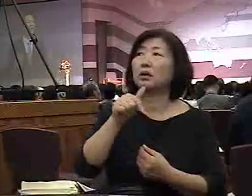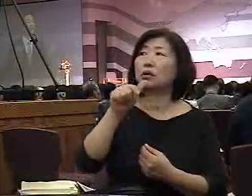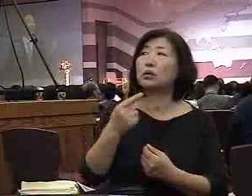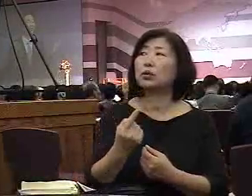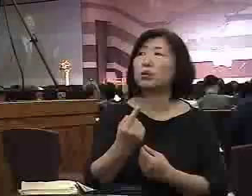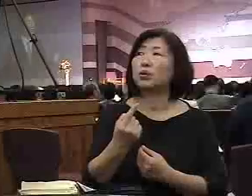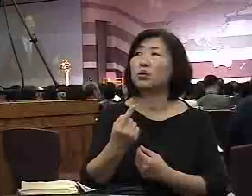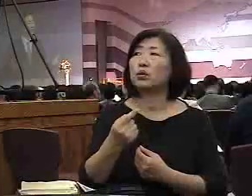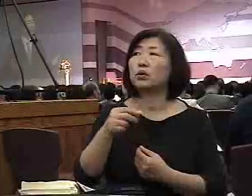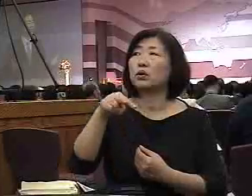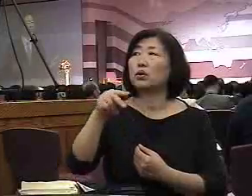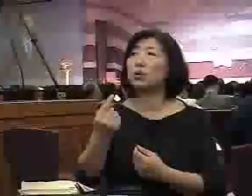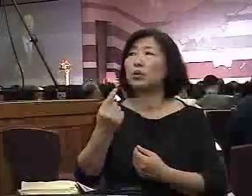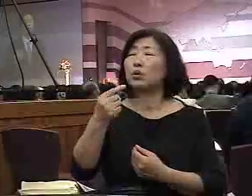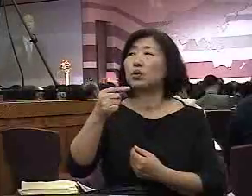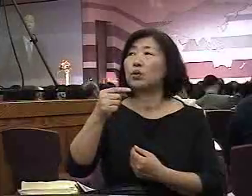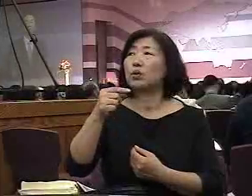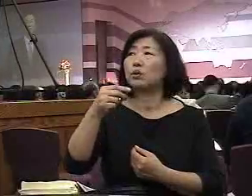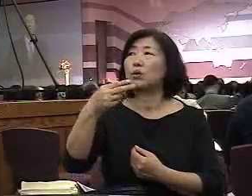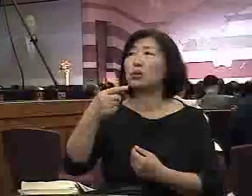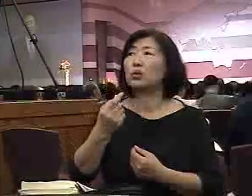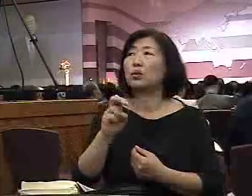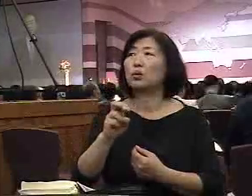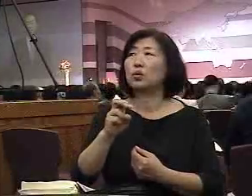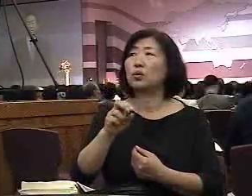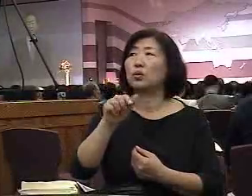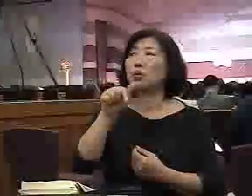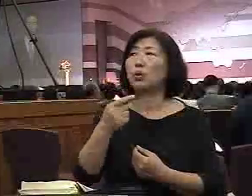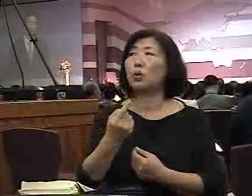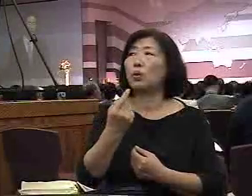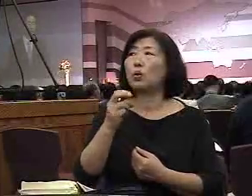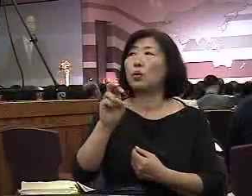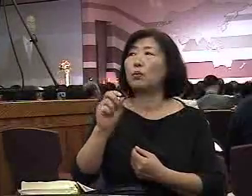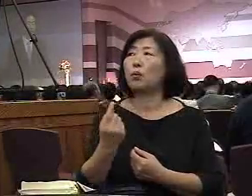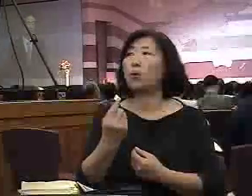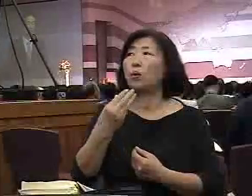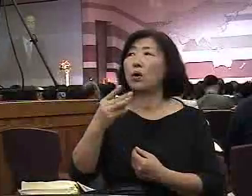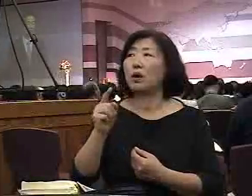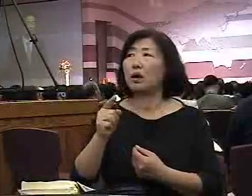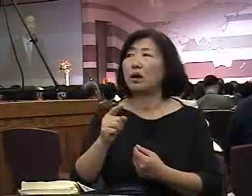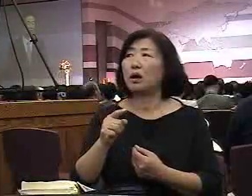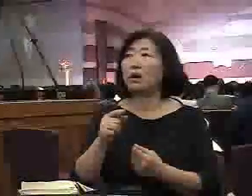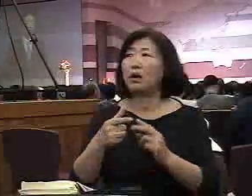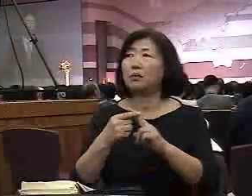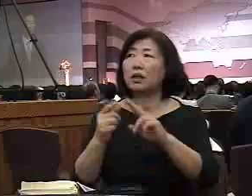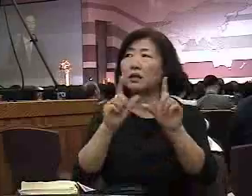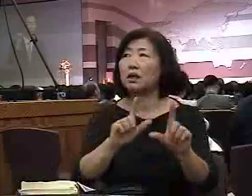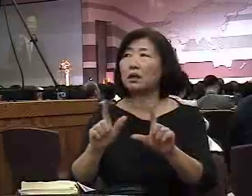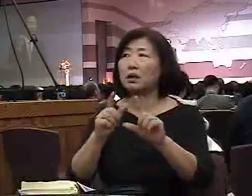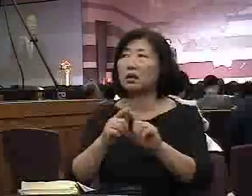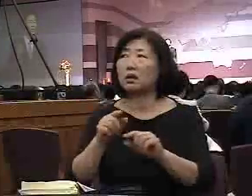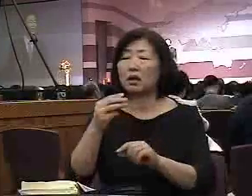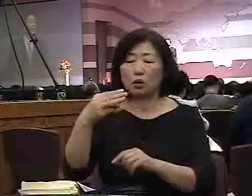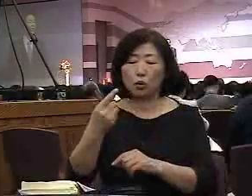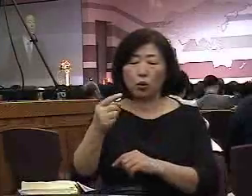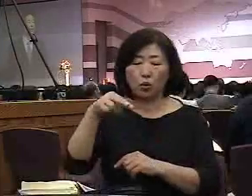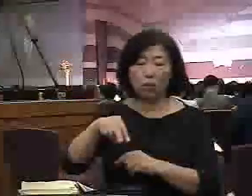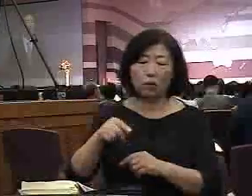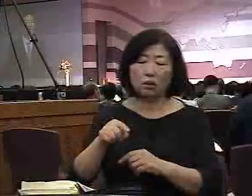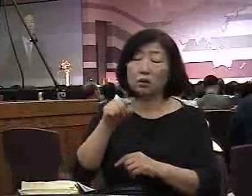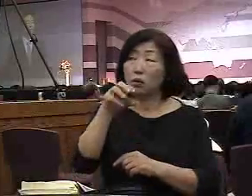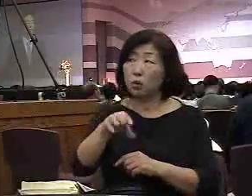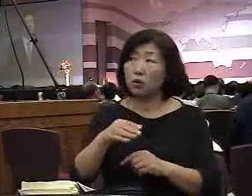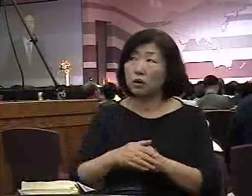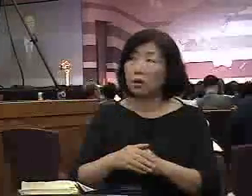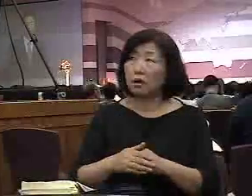어떻게 하나님과 잘해볼 수 없을까요? 그렇게 묻는 신앙인이 바로 롯이라는 것입니다. 그런 롯을 과감하게 떠나야